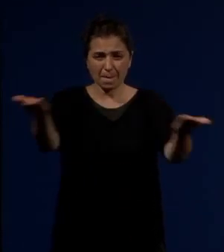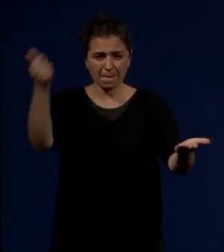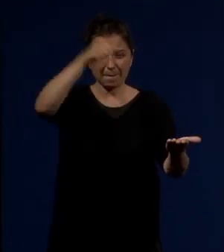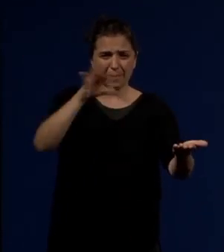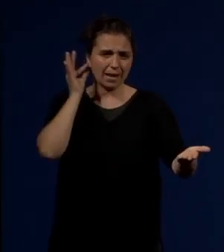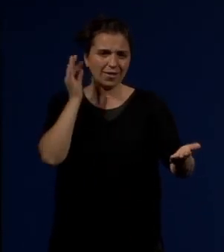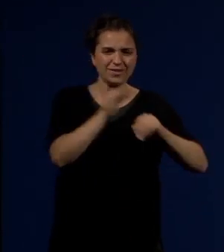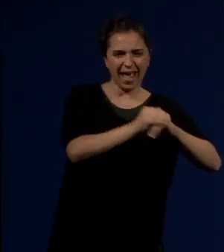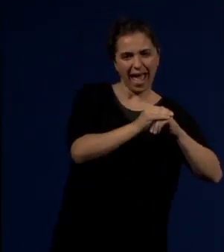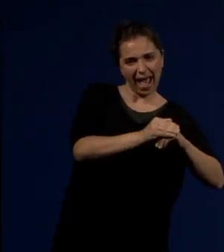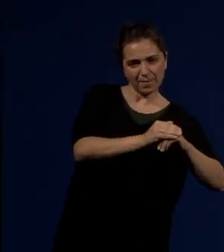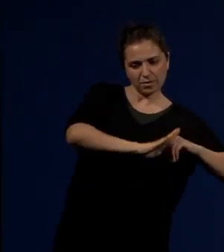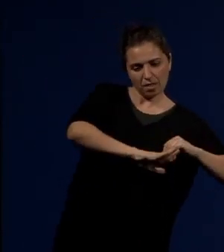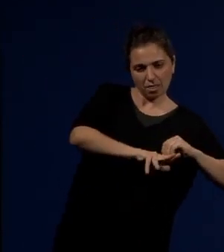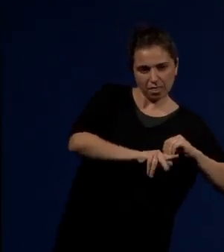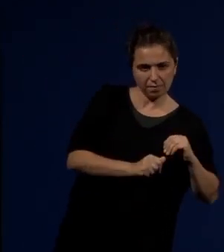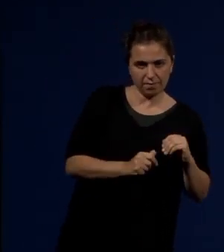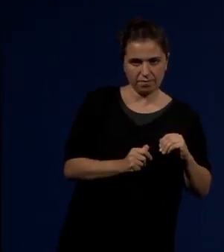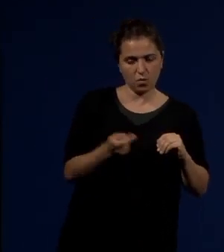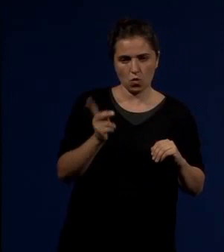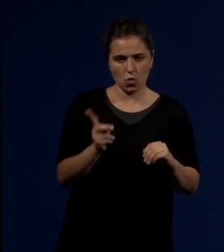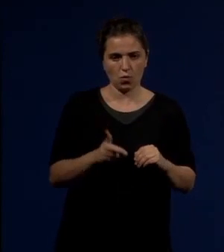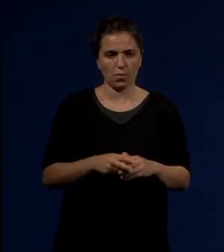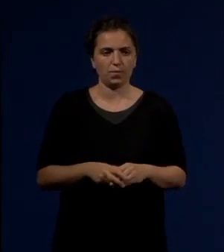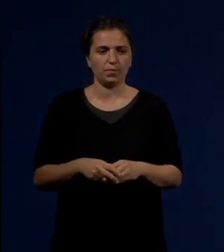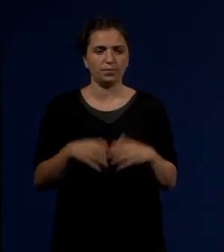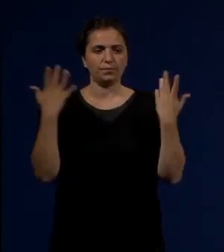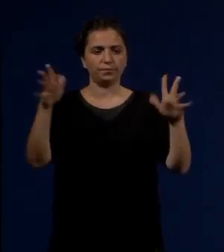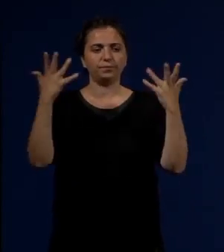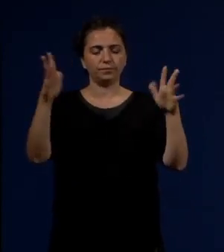goberne para os amigos traficantes de miseria.